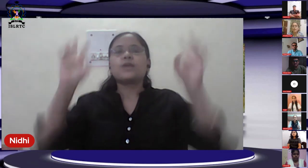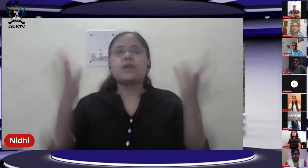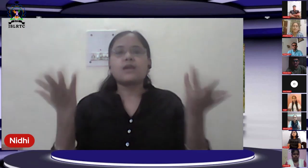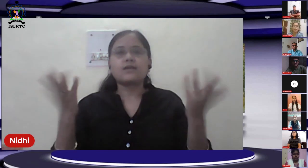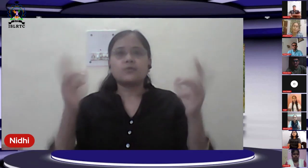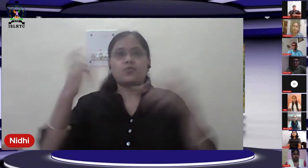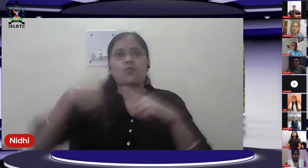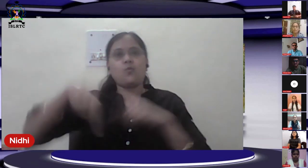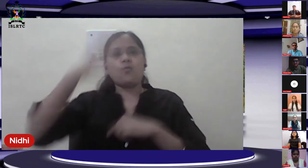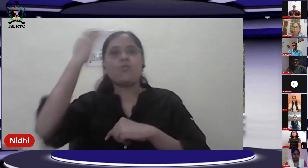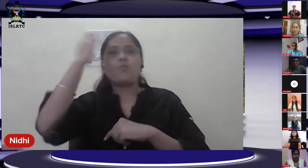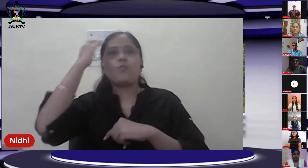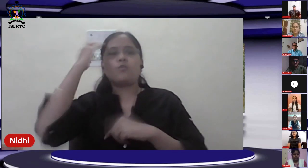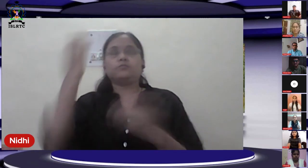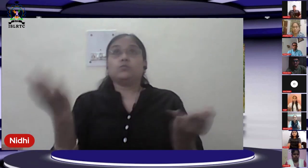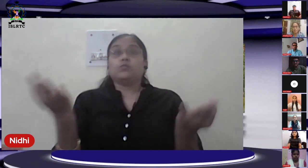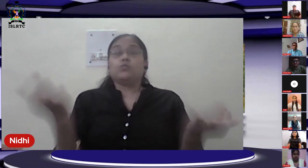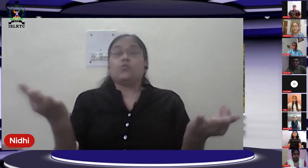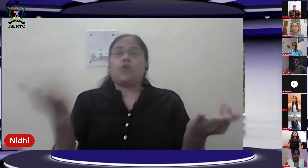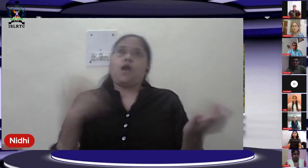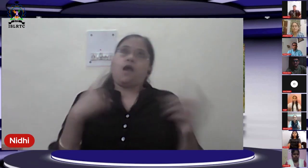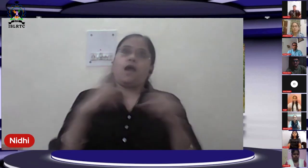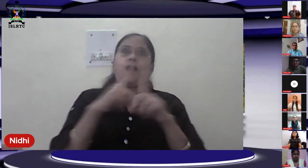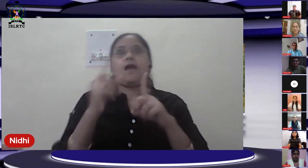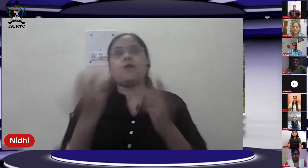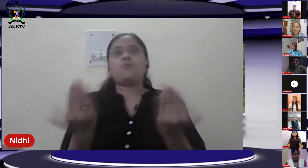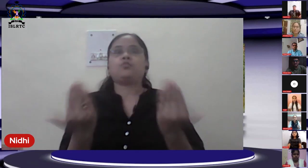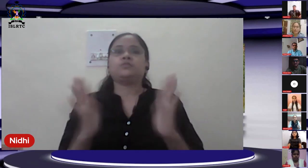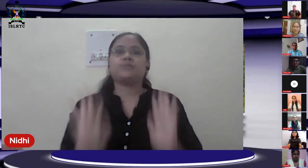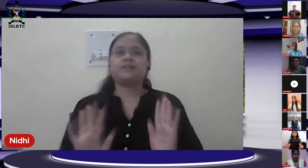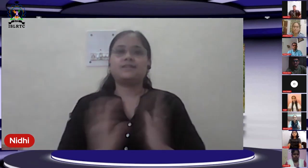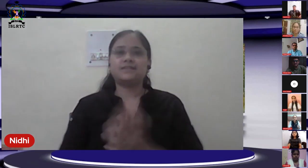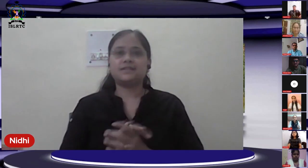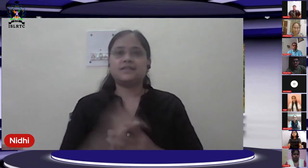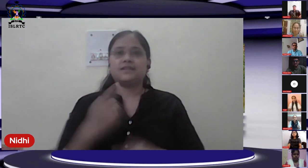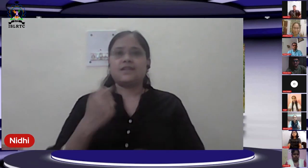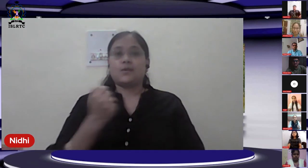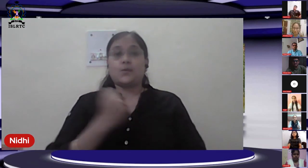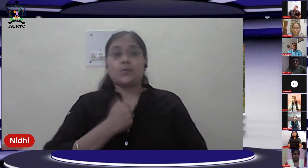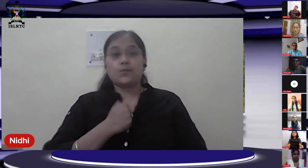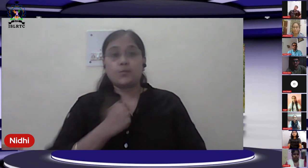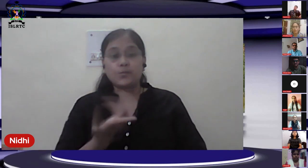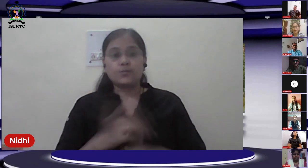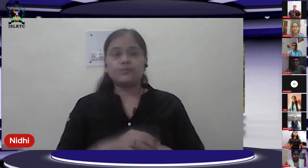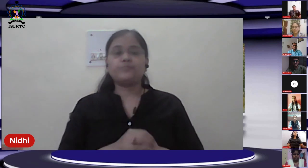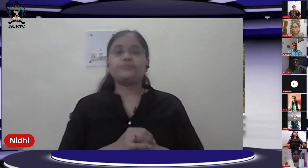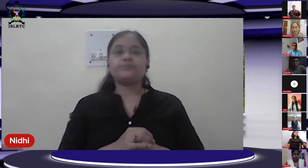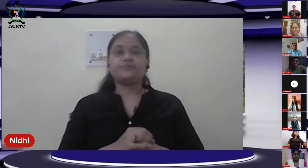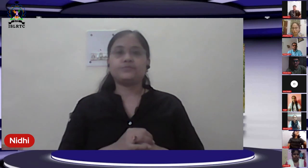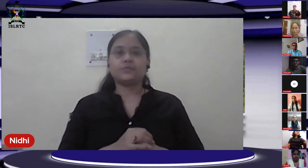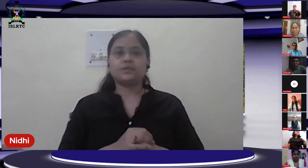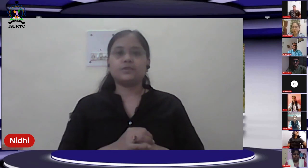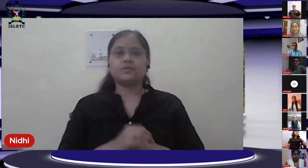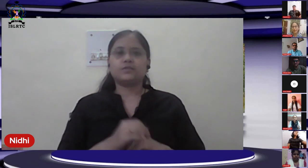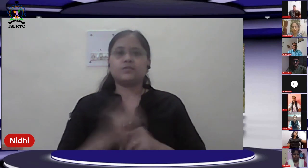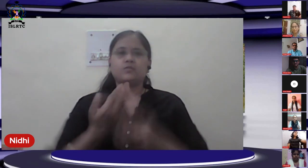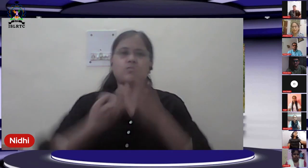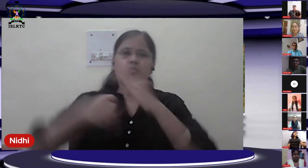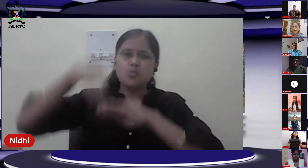से ही होगा। सो इट मींस जितनी भी हमारी पुरानी से पुरानी कोई बीमारी है, कोई शारीरिक